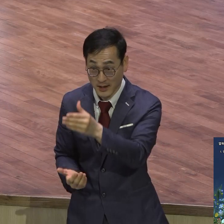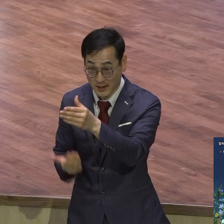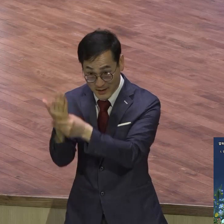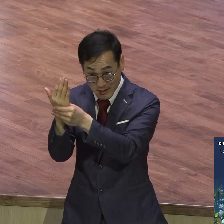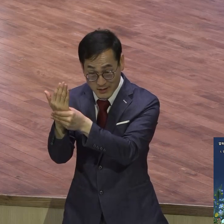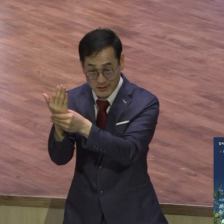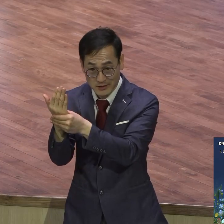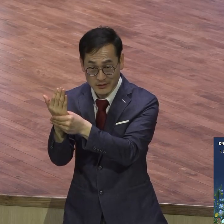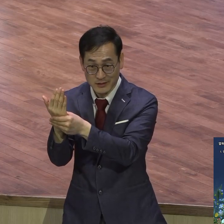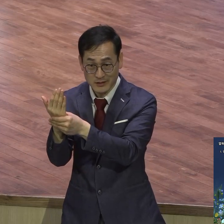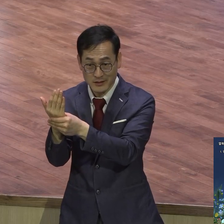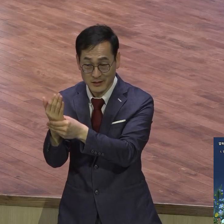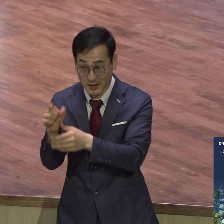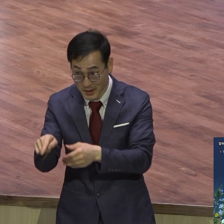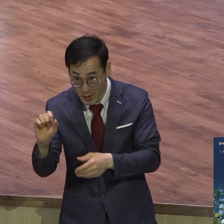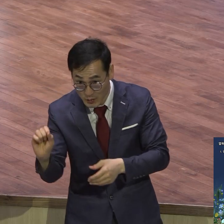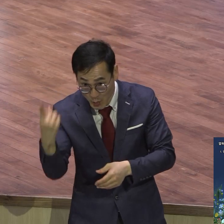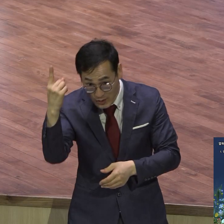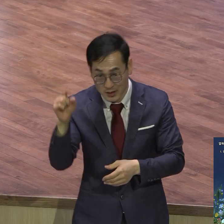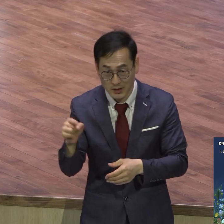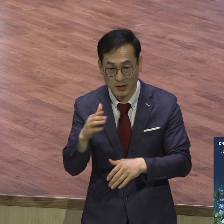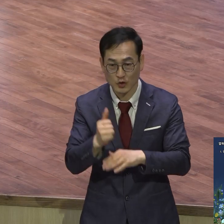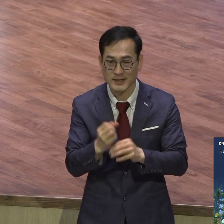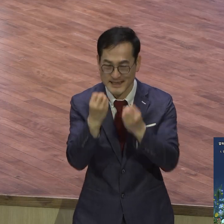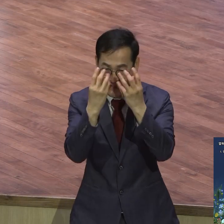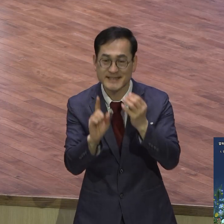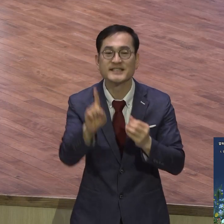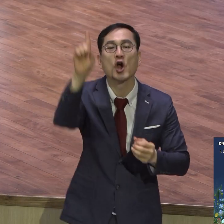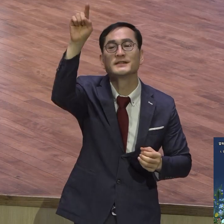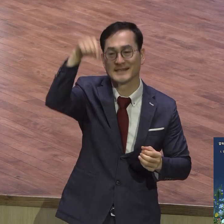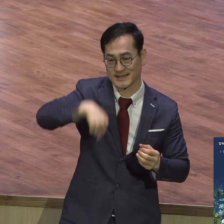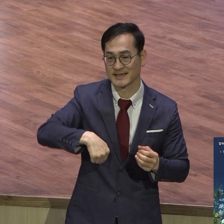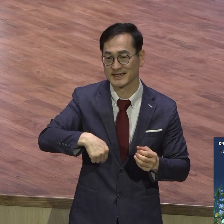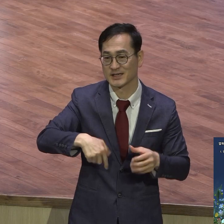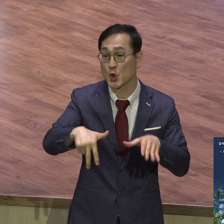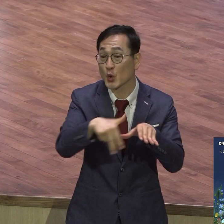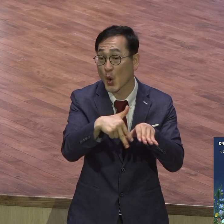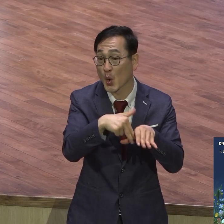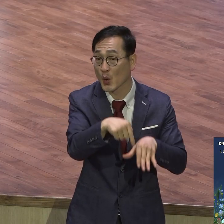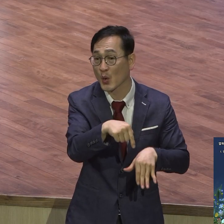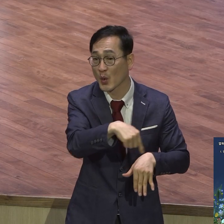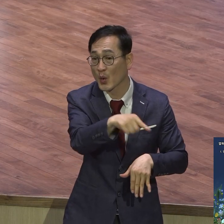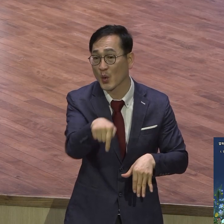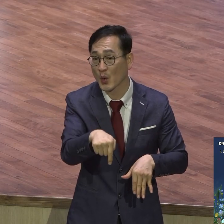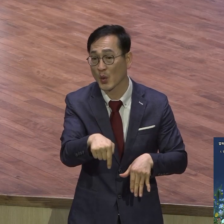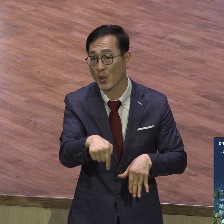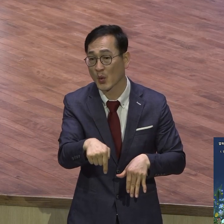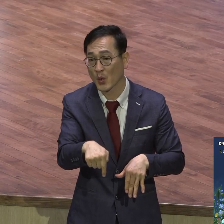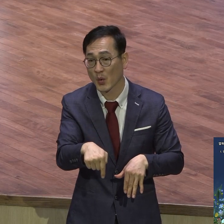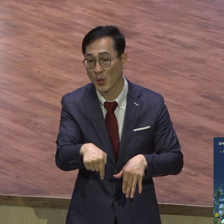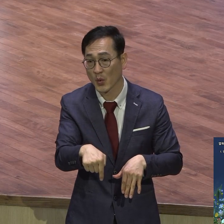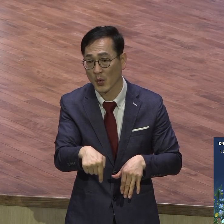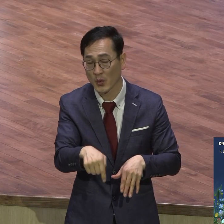적나라하게 드러난 신천지 신천지는 이만희가 성령이요.